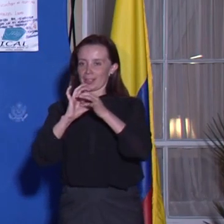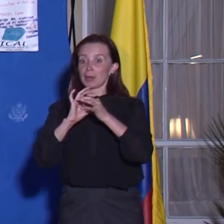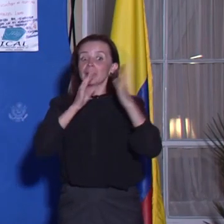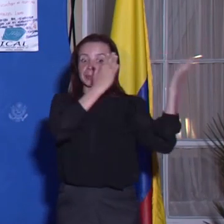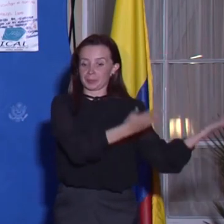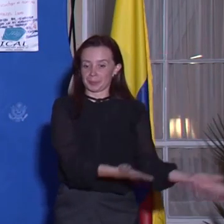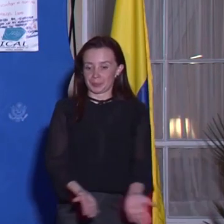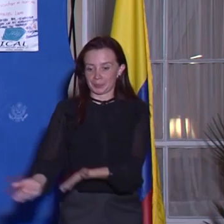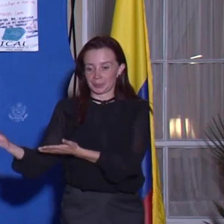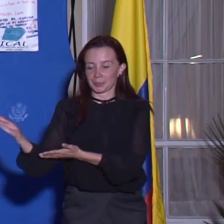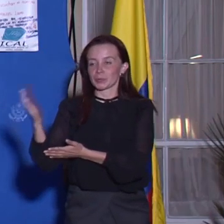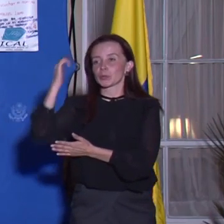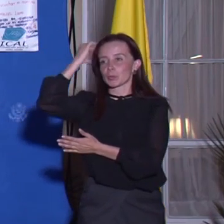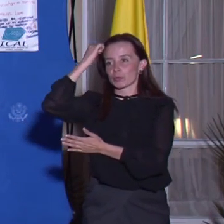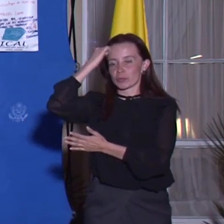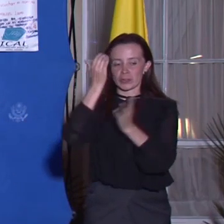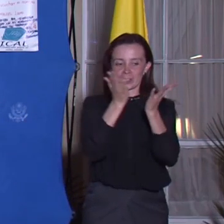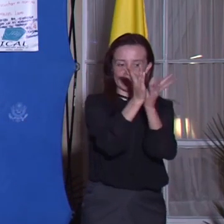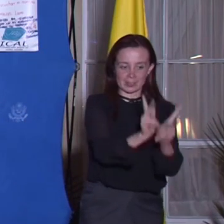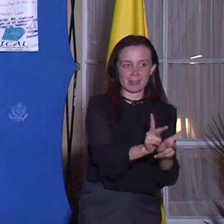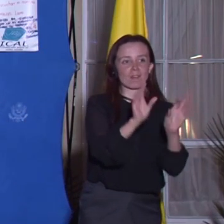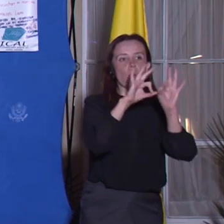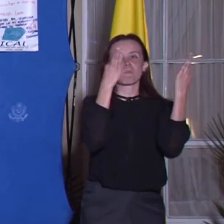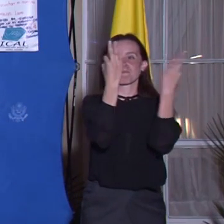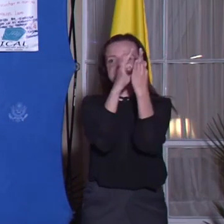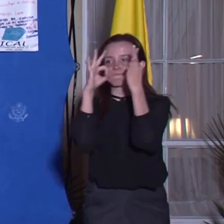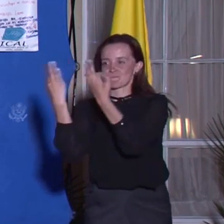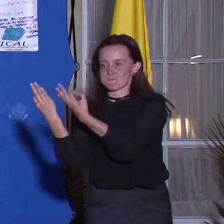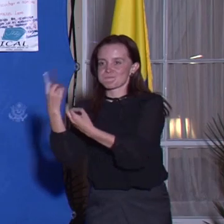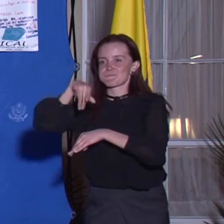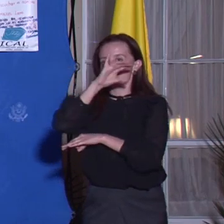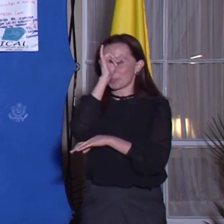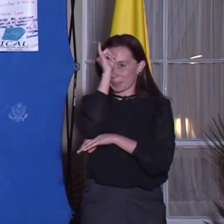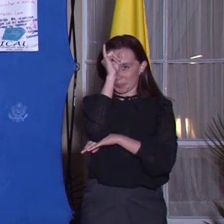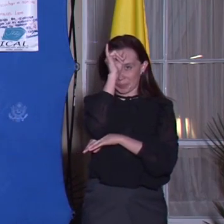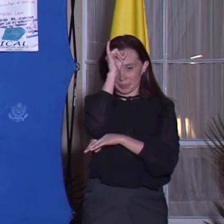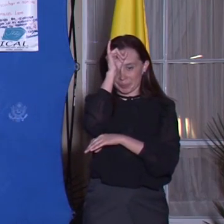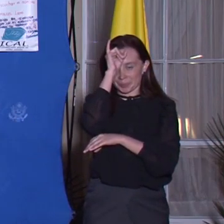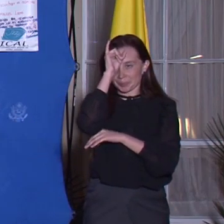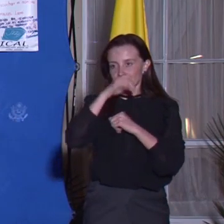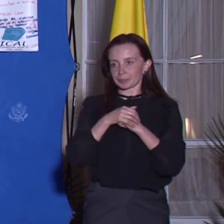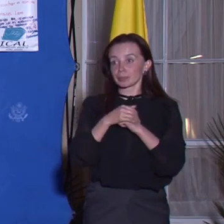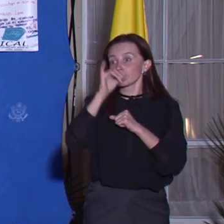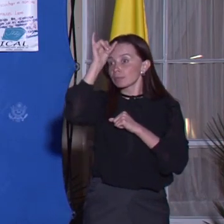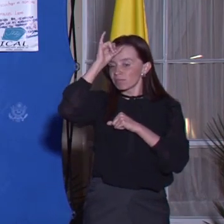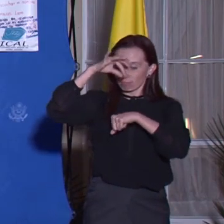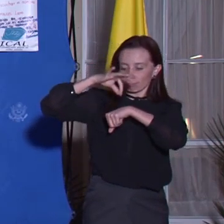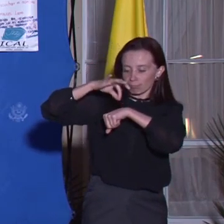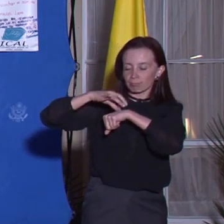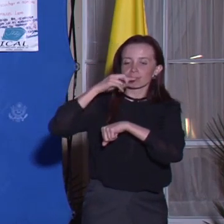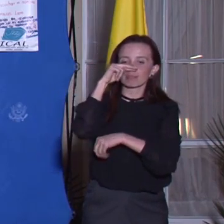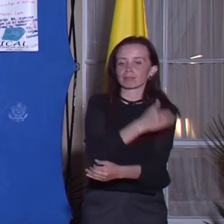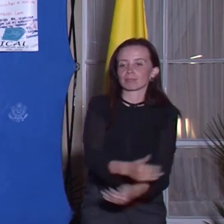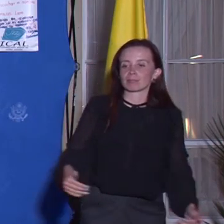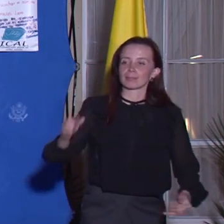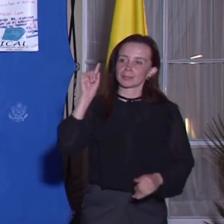los profesores, a los estudiantes y sus familias de la Fundación ICAL. Entonces, ICAL es la Fundación para el Niño